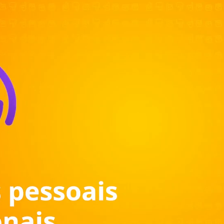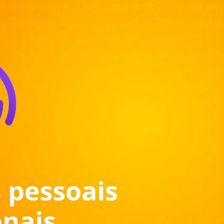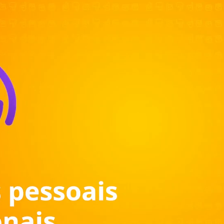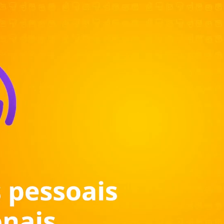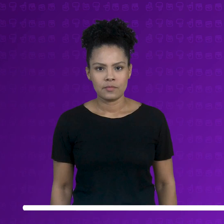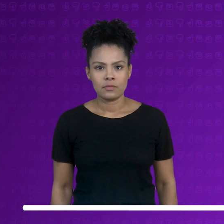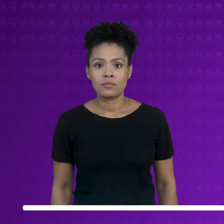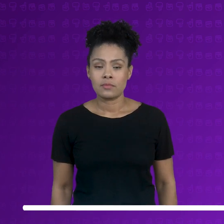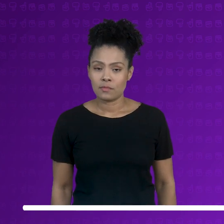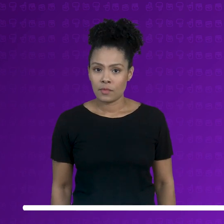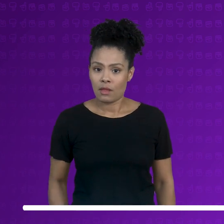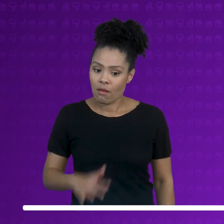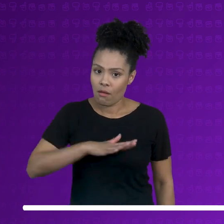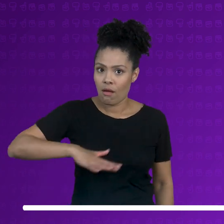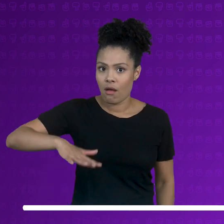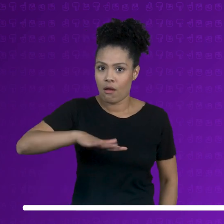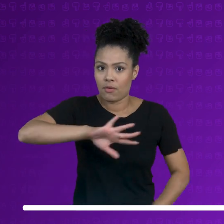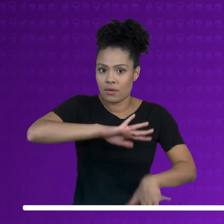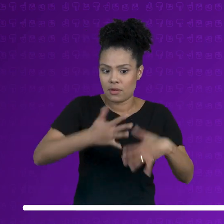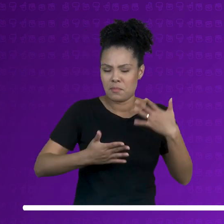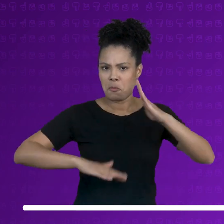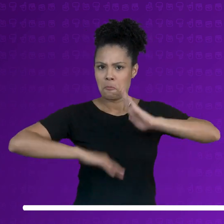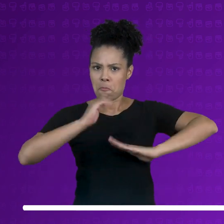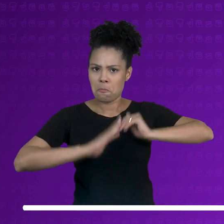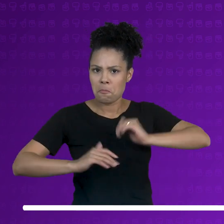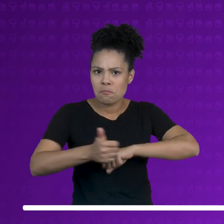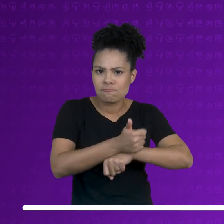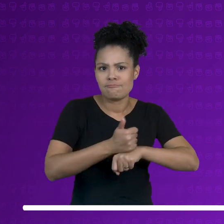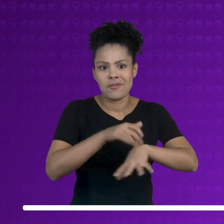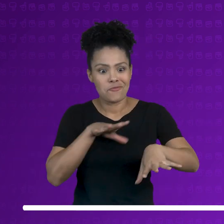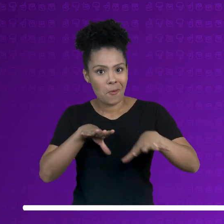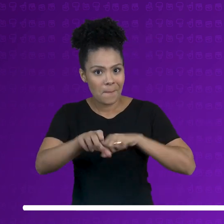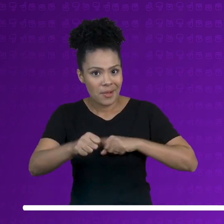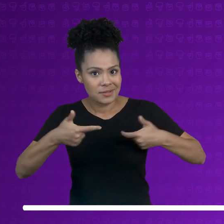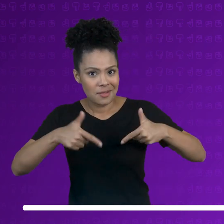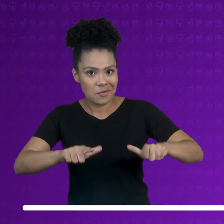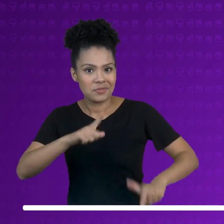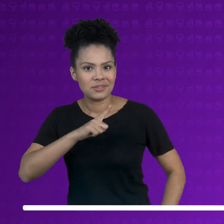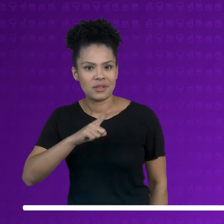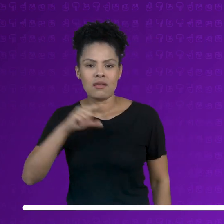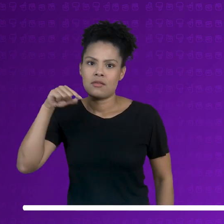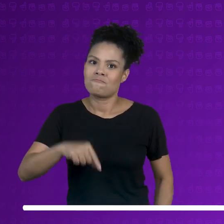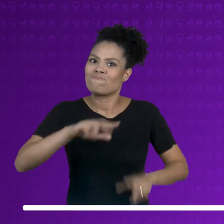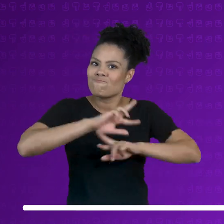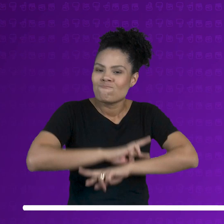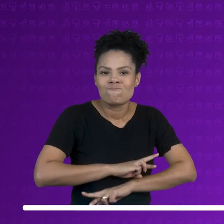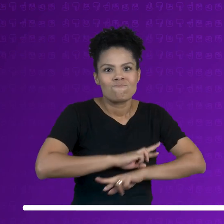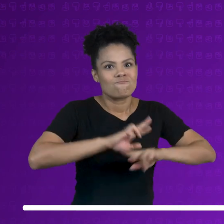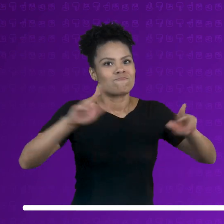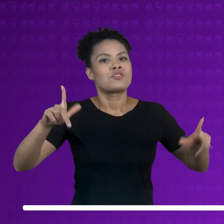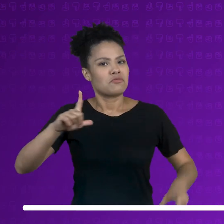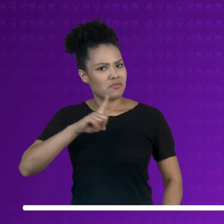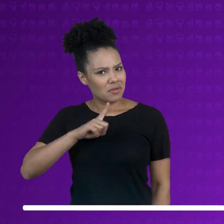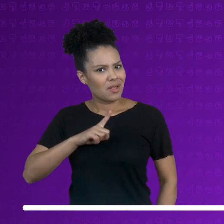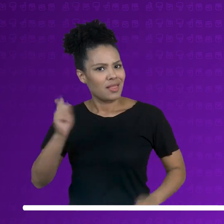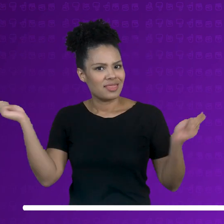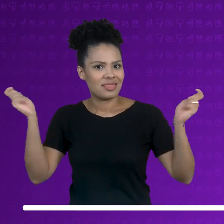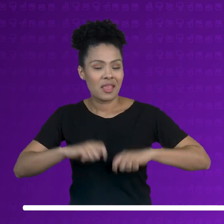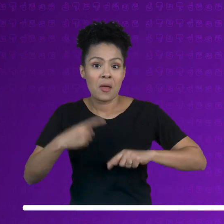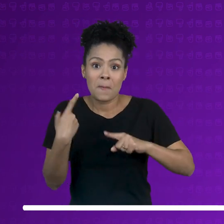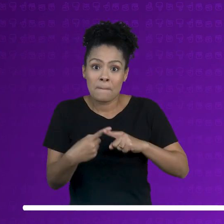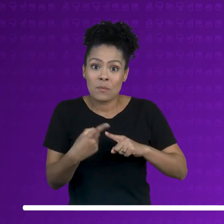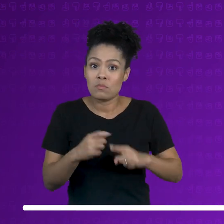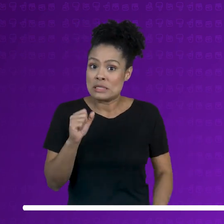profissionais. Se tornar especialista e profissional habilitado em Libras pode ser um diferencial na sua vida.